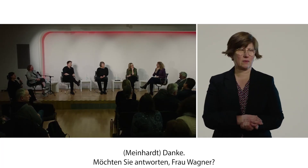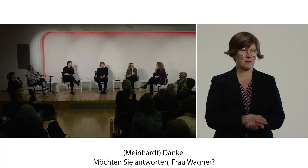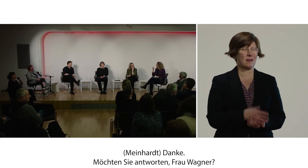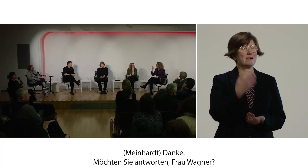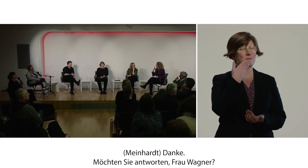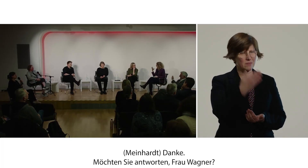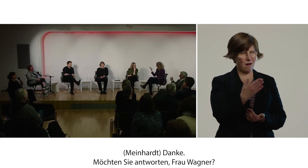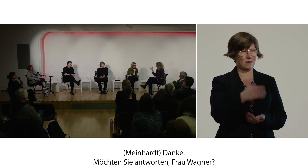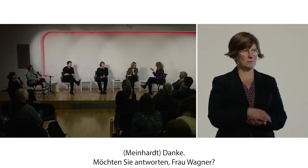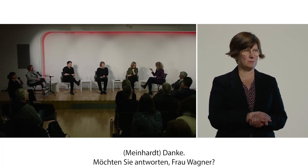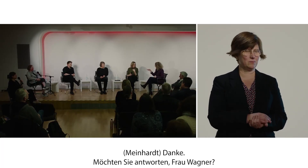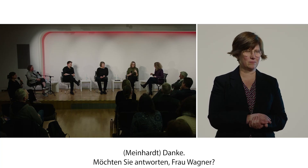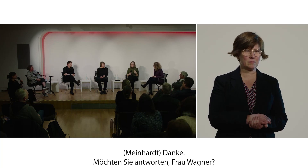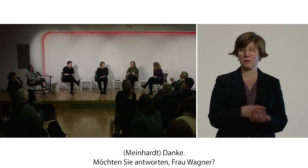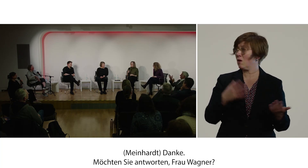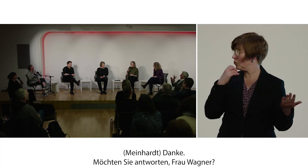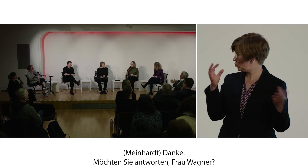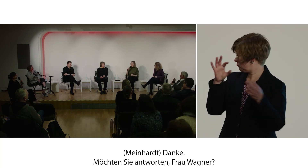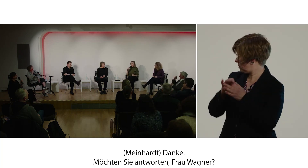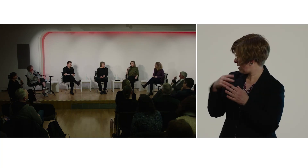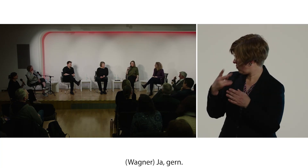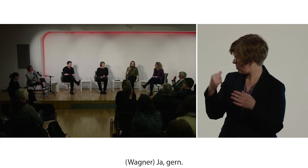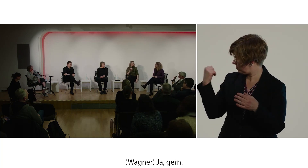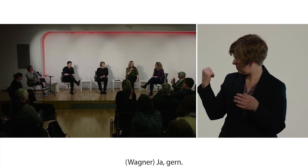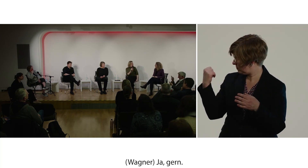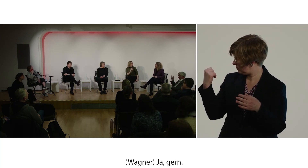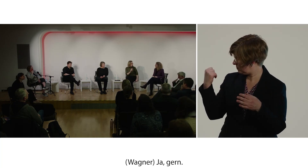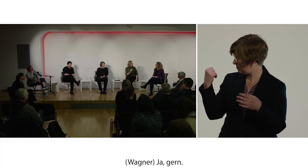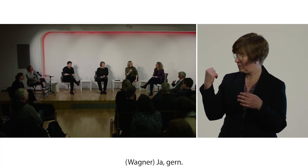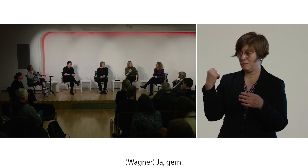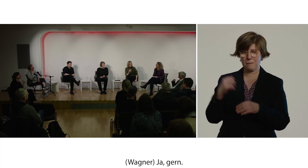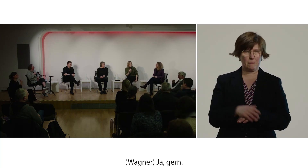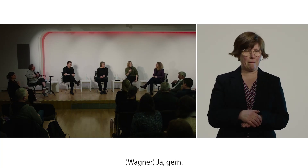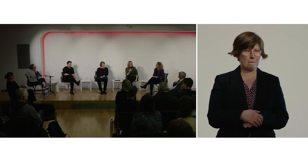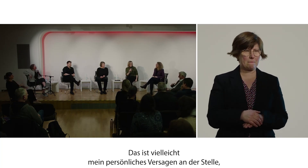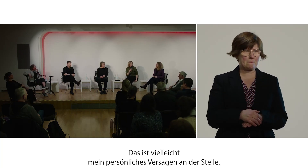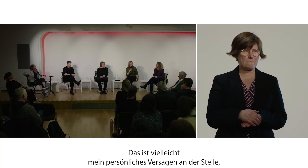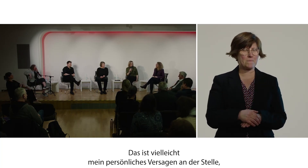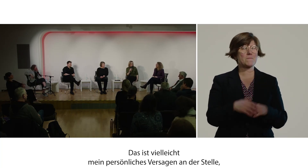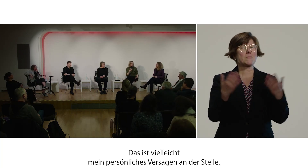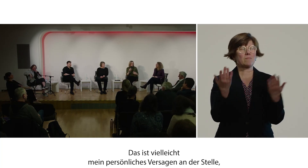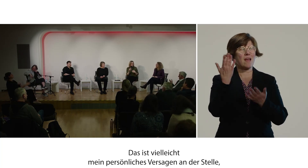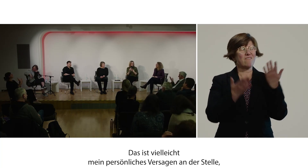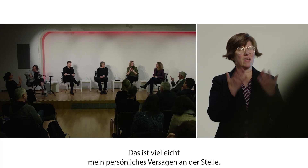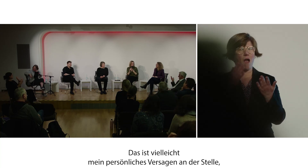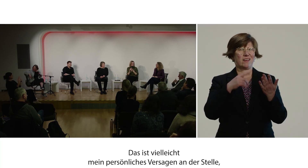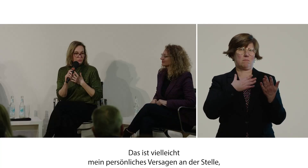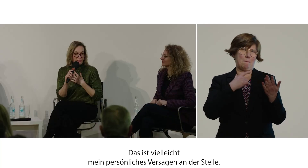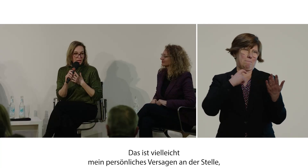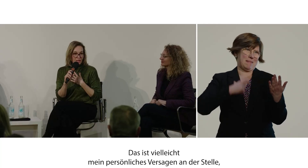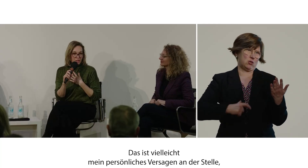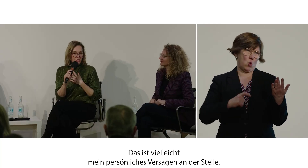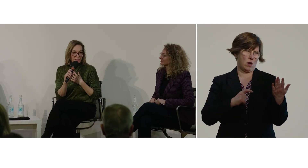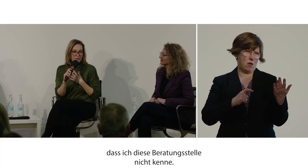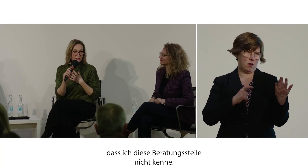Danke an Sie. Möchten Sie antworten? Ja, gerne. Das ist vielleicht einfach mein persönliches